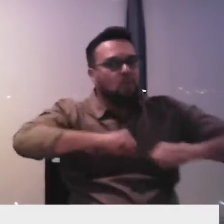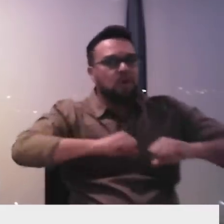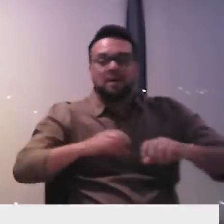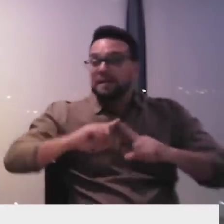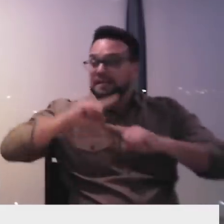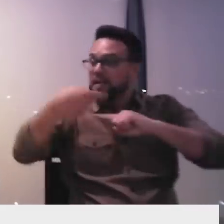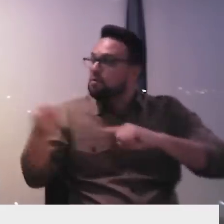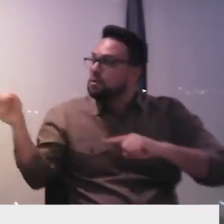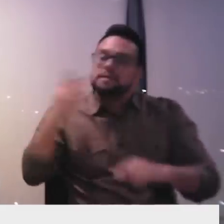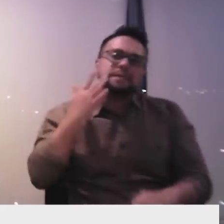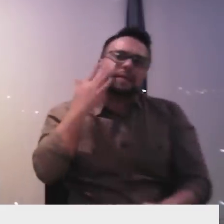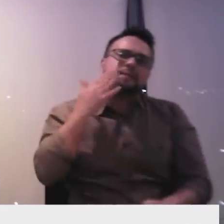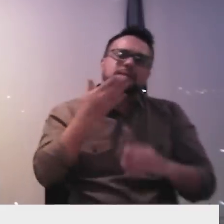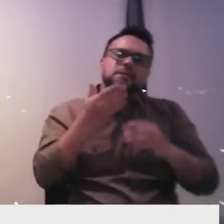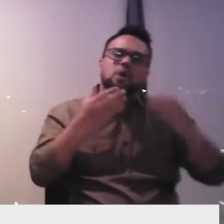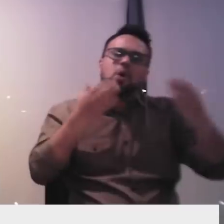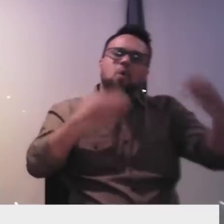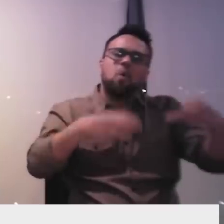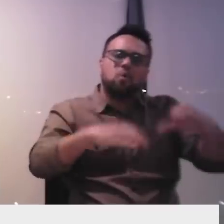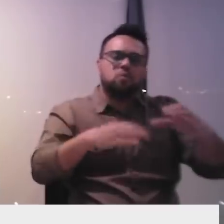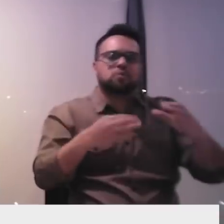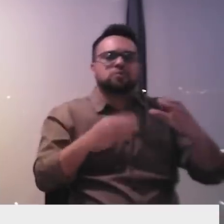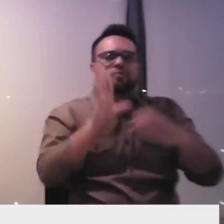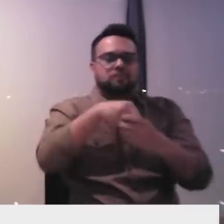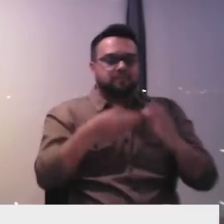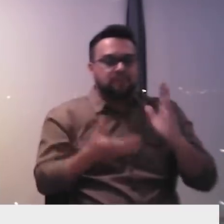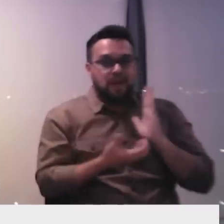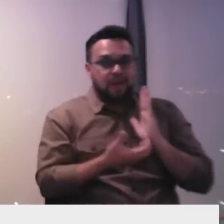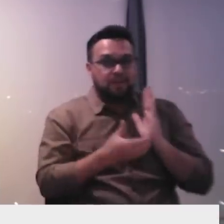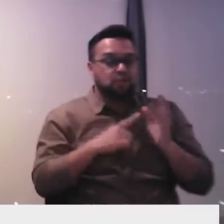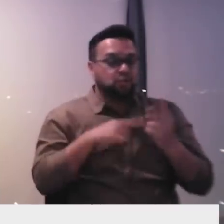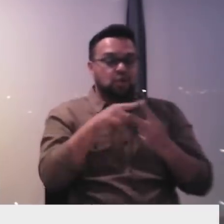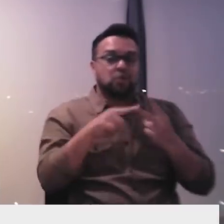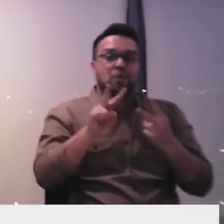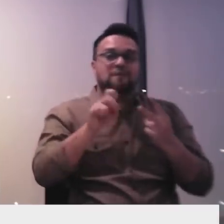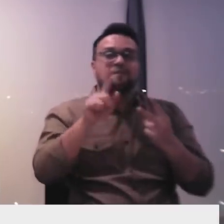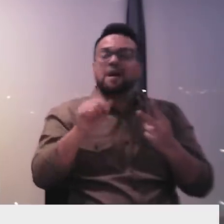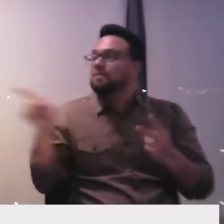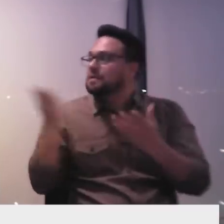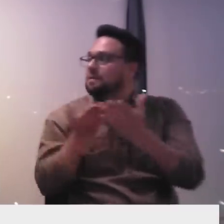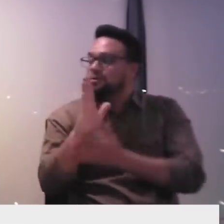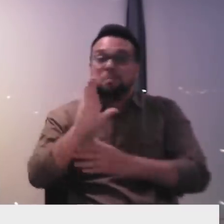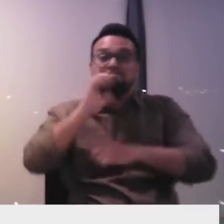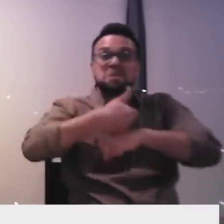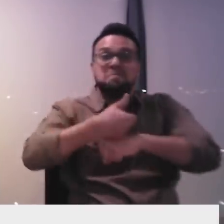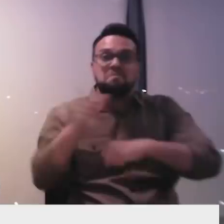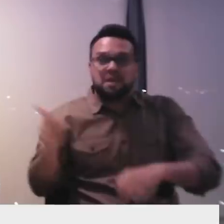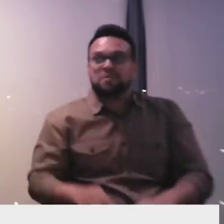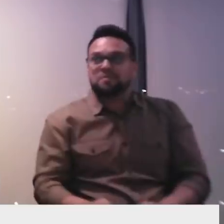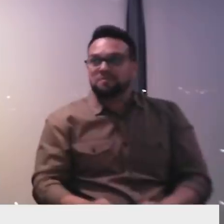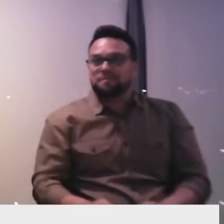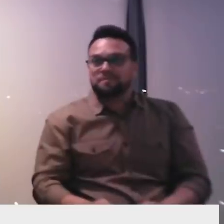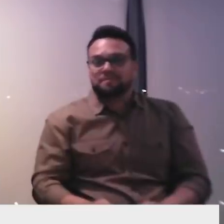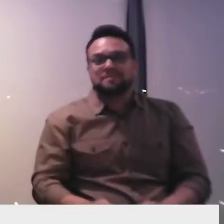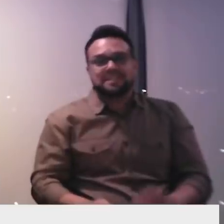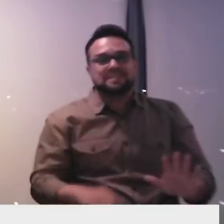concurso para onde? Para a Câmara, Tarcísio? Para que deputado, quantas vagas tinha? Duas. Duas vagas, quanto classificação? Primeiro. Aí foi primeiro, né, Tarcísio? Aí ele